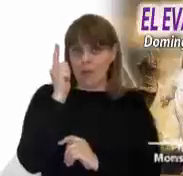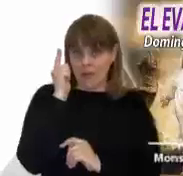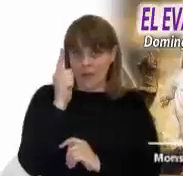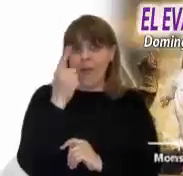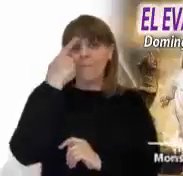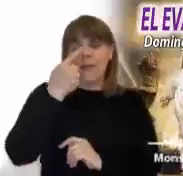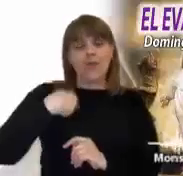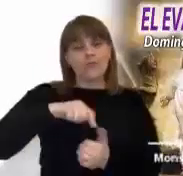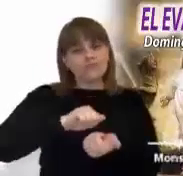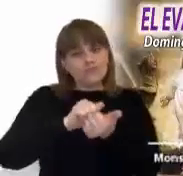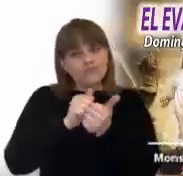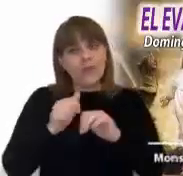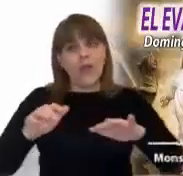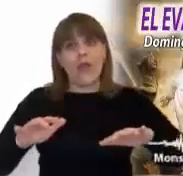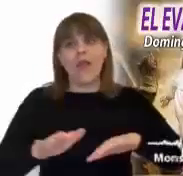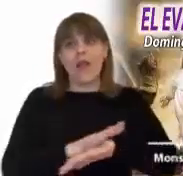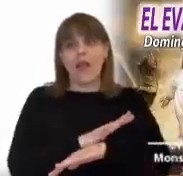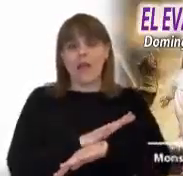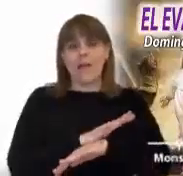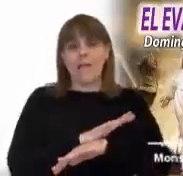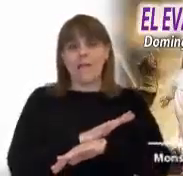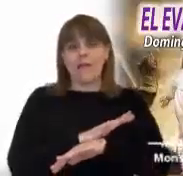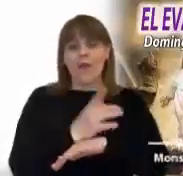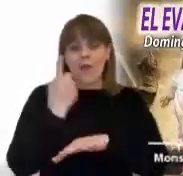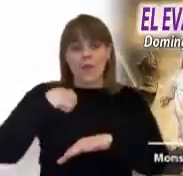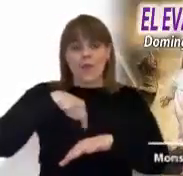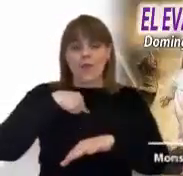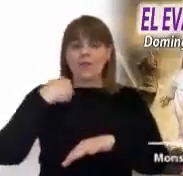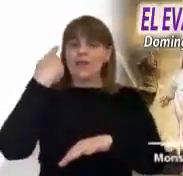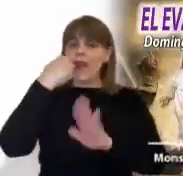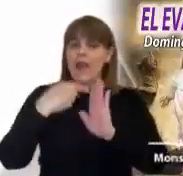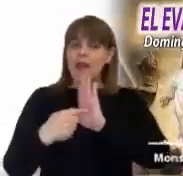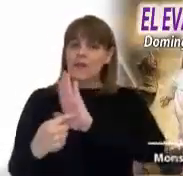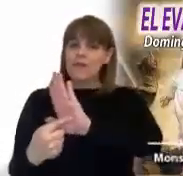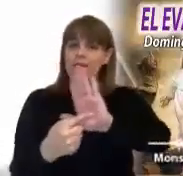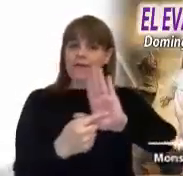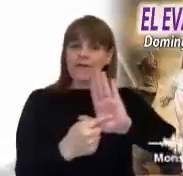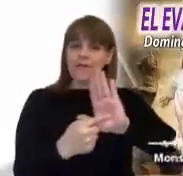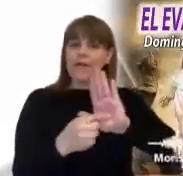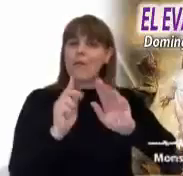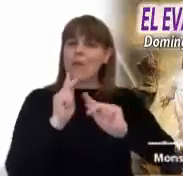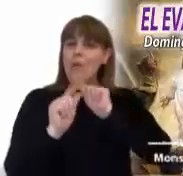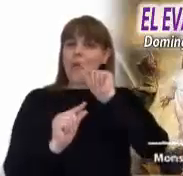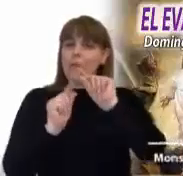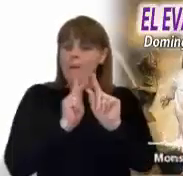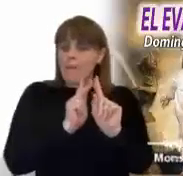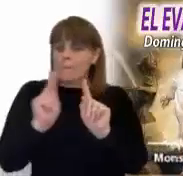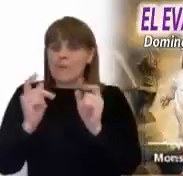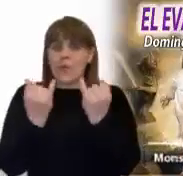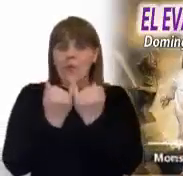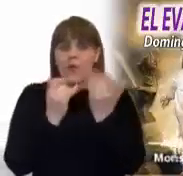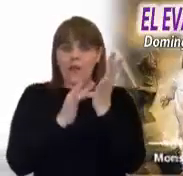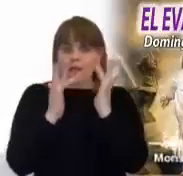y de la transformación del rostro nuestro en el rostro de Jesús.